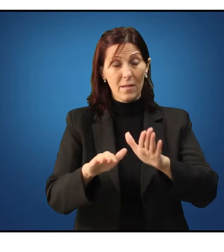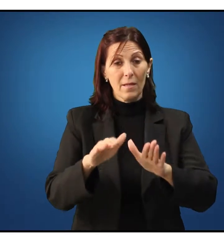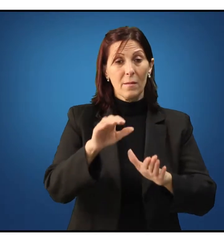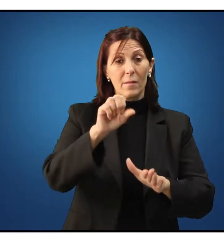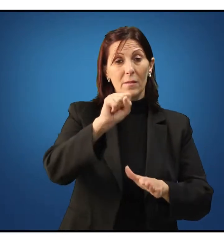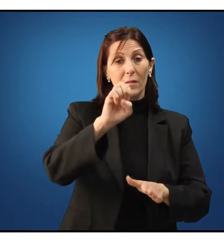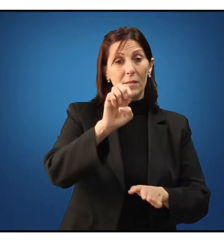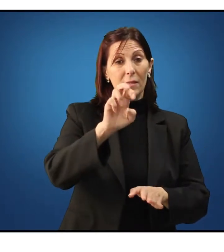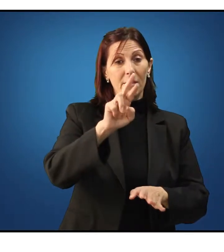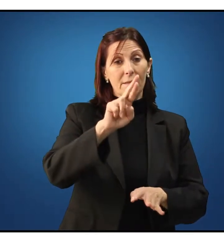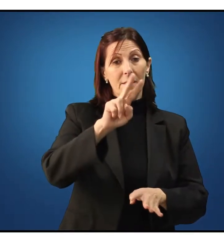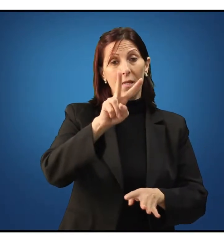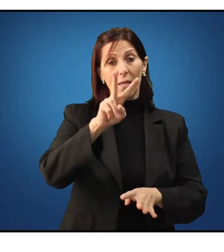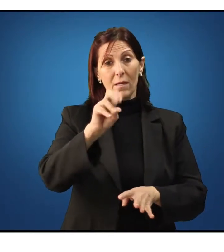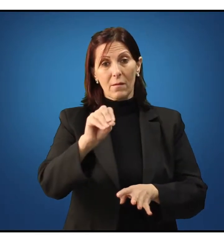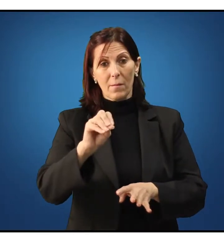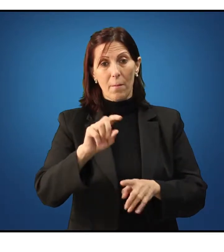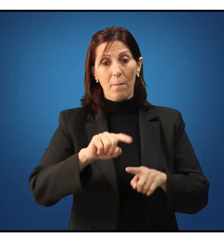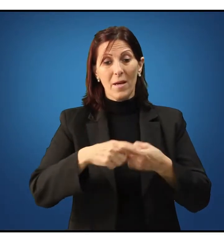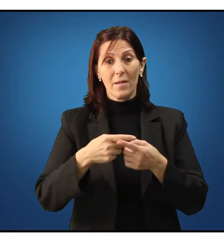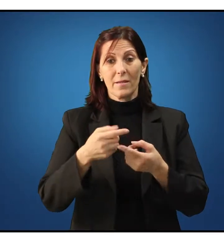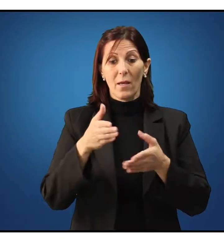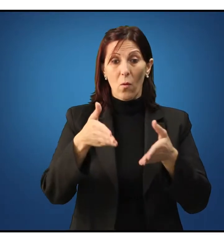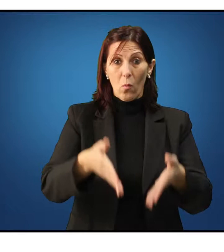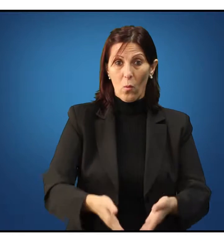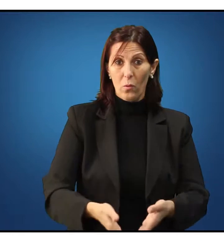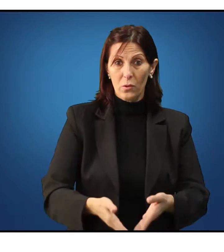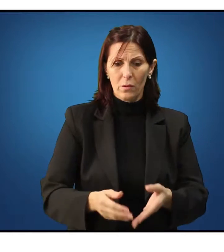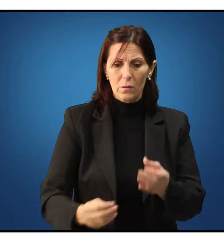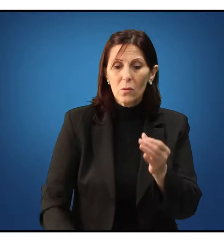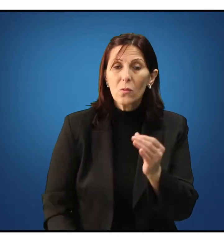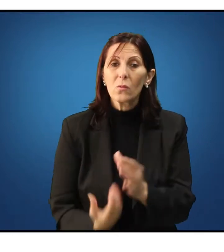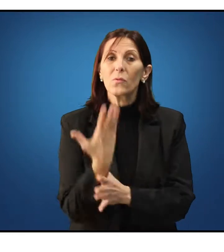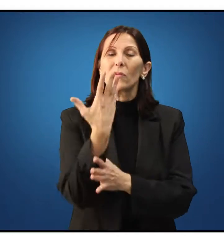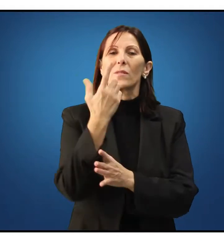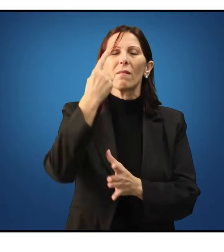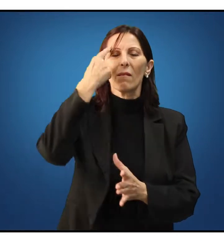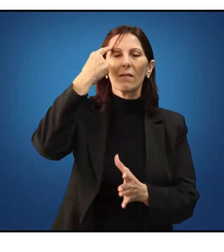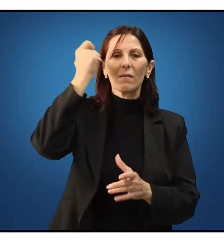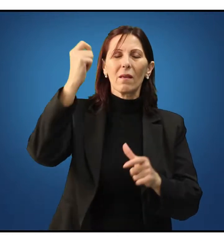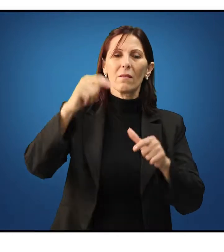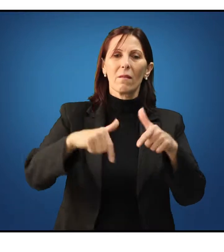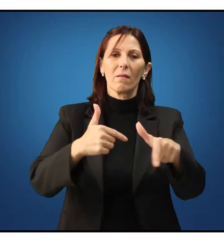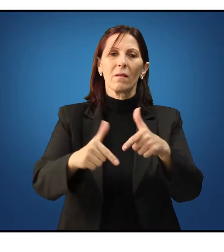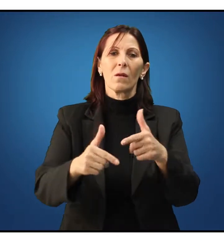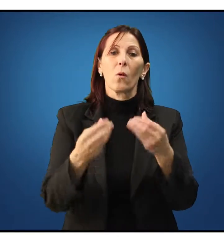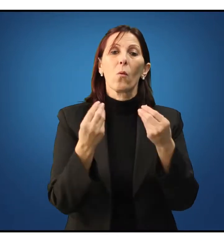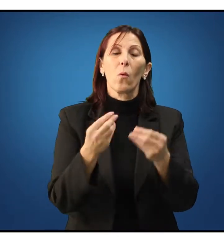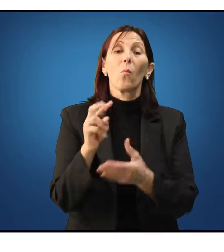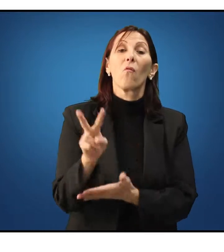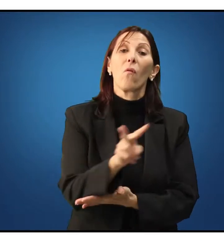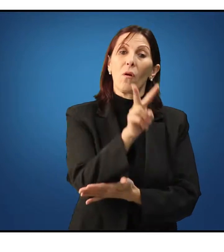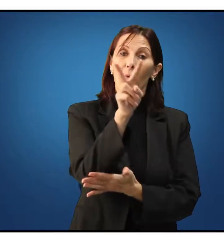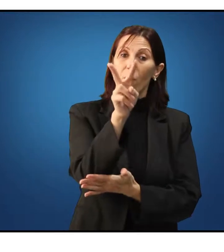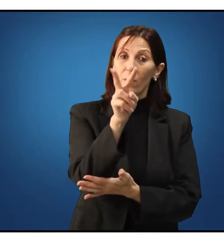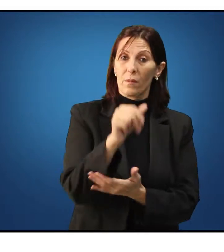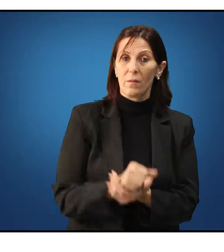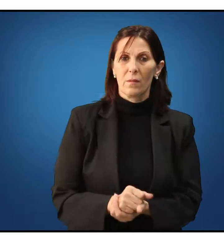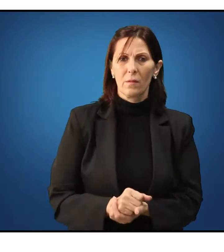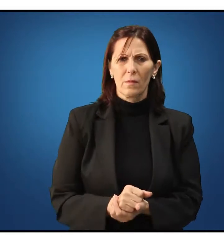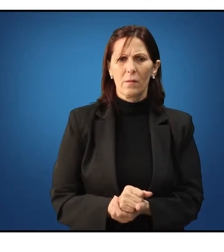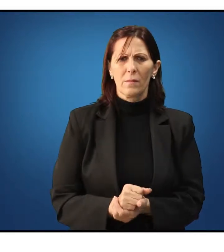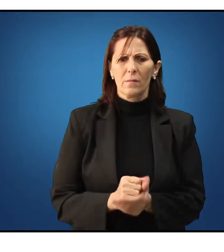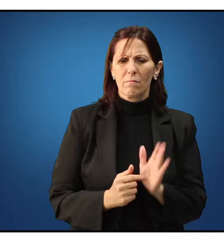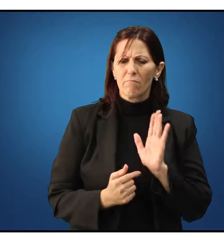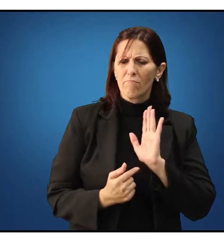É na modernidade que surge a ideia do trabalho como valor, expressão que nós conhecemos